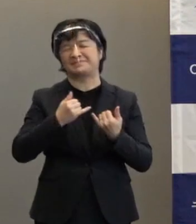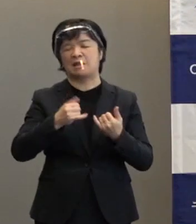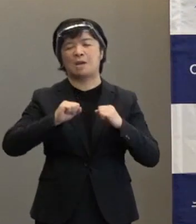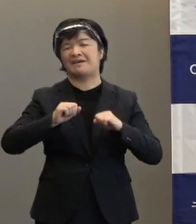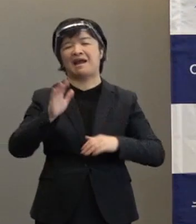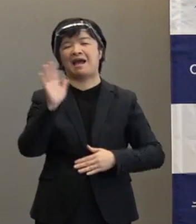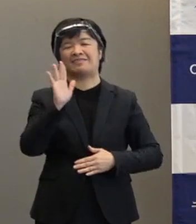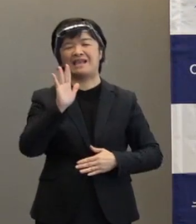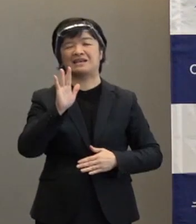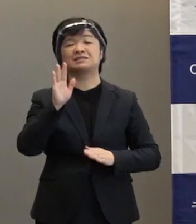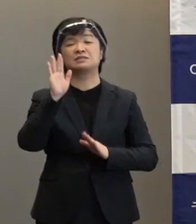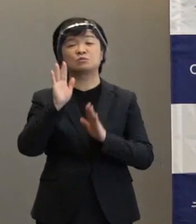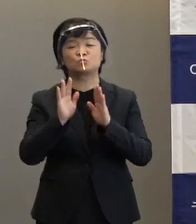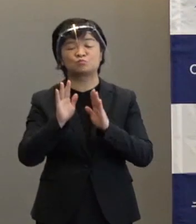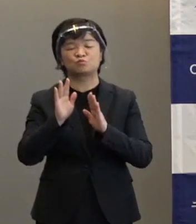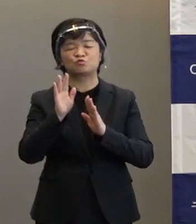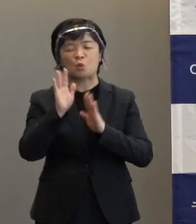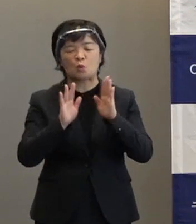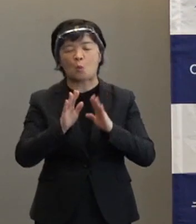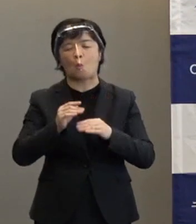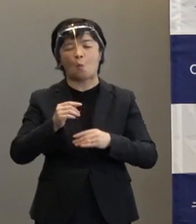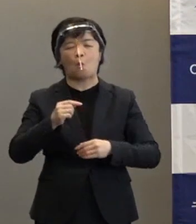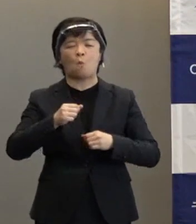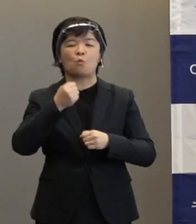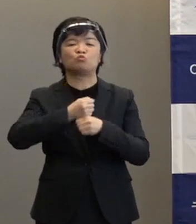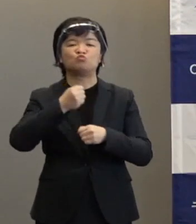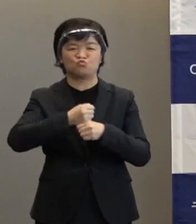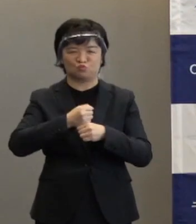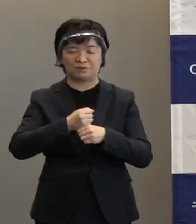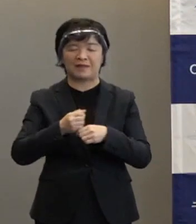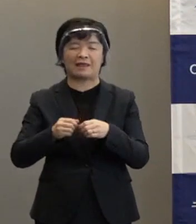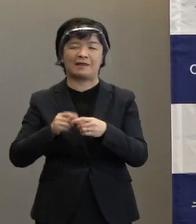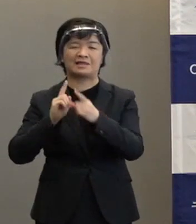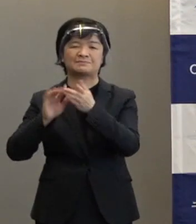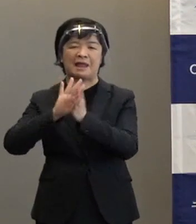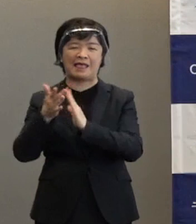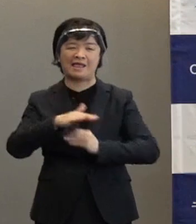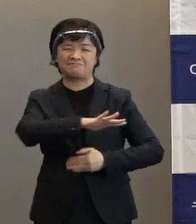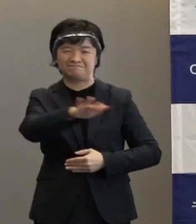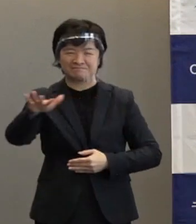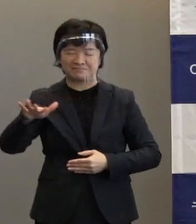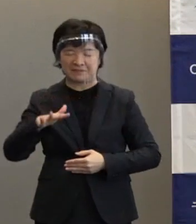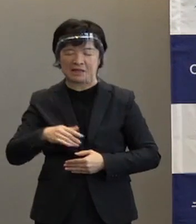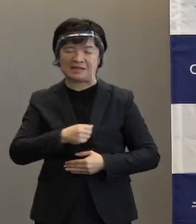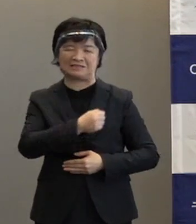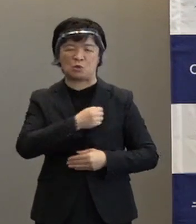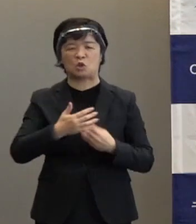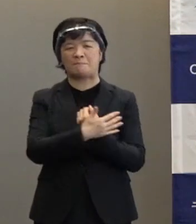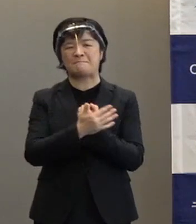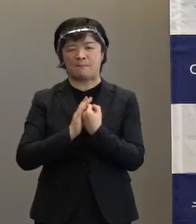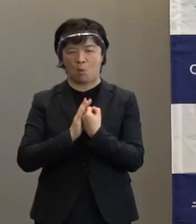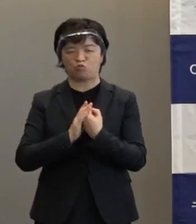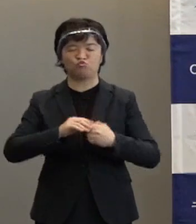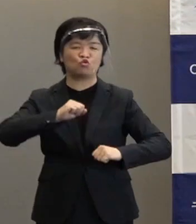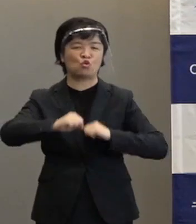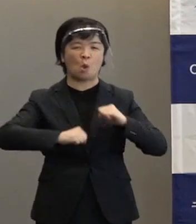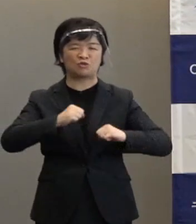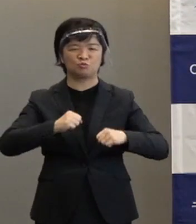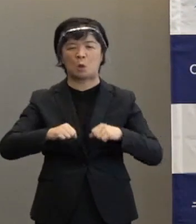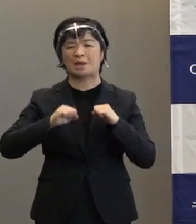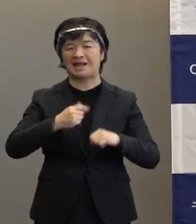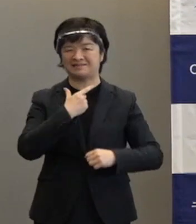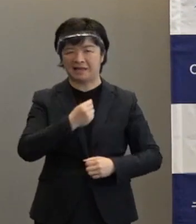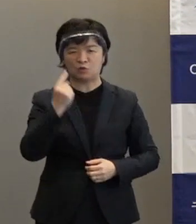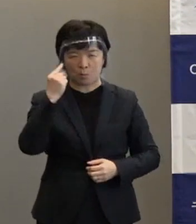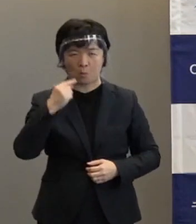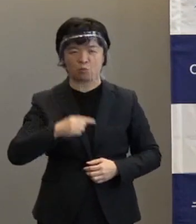ない状態でですね、県民の皆さん方の命を守る取り組みを行っていき